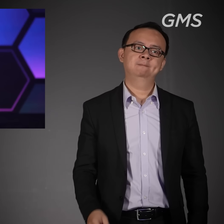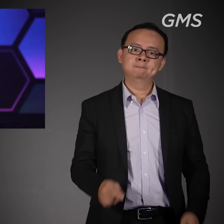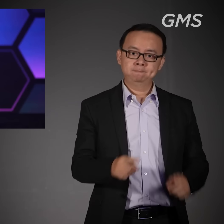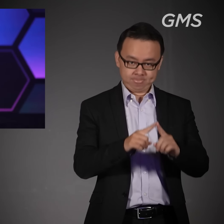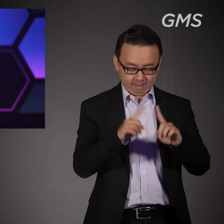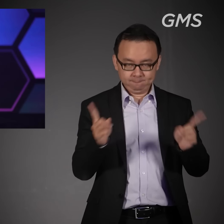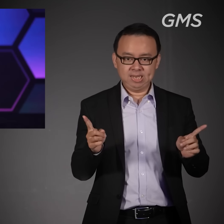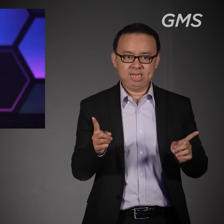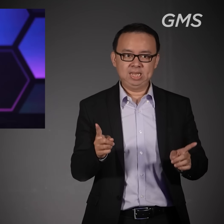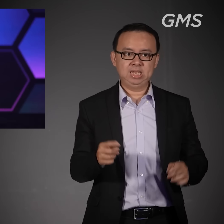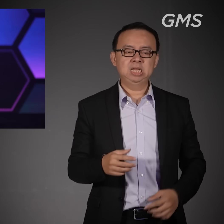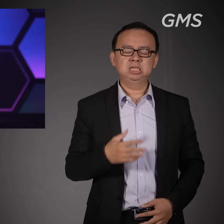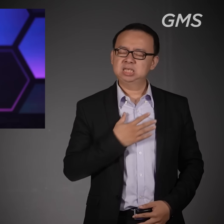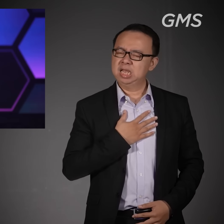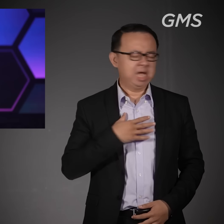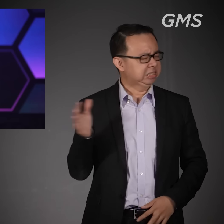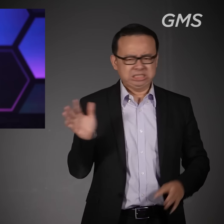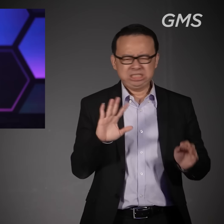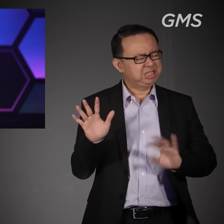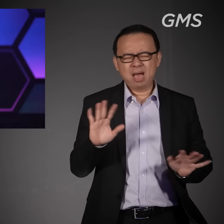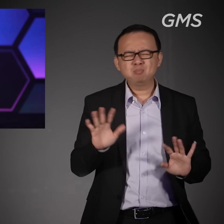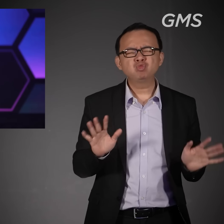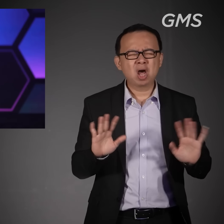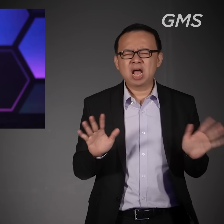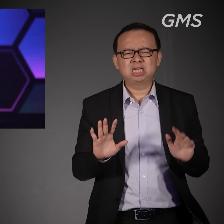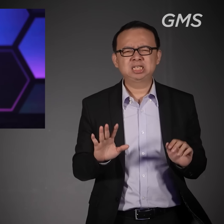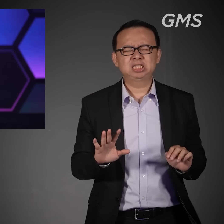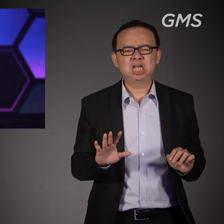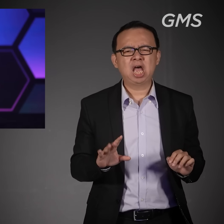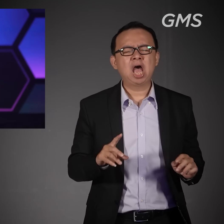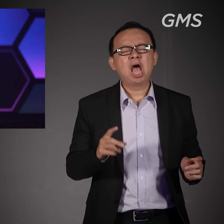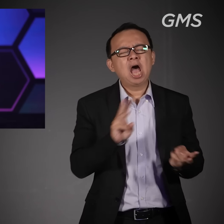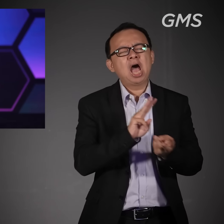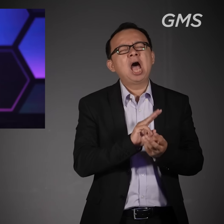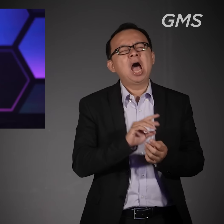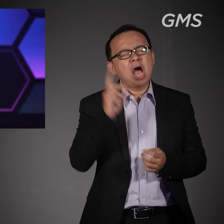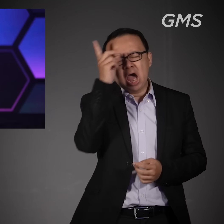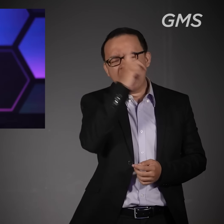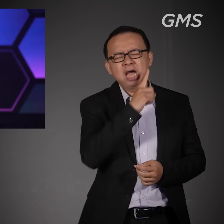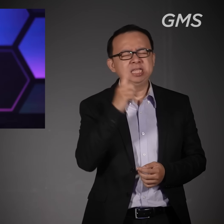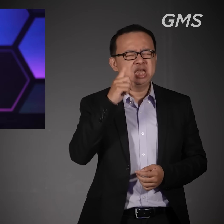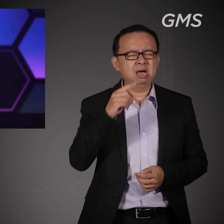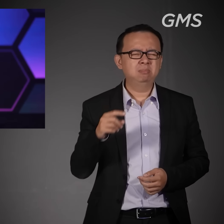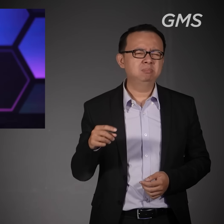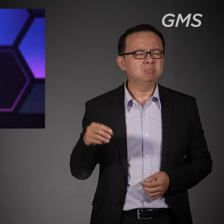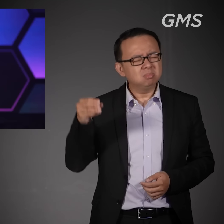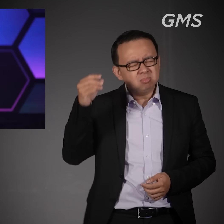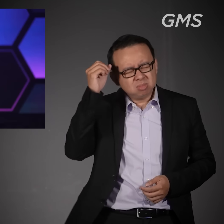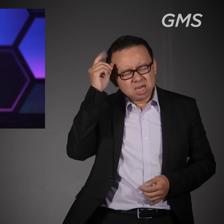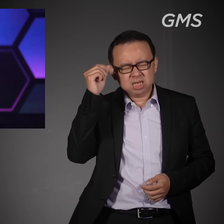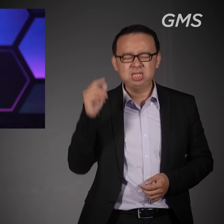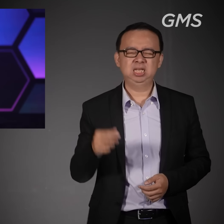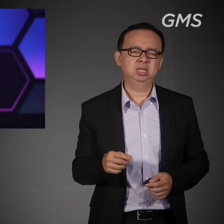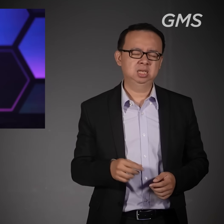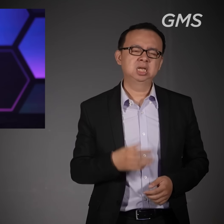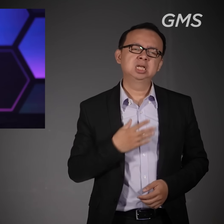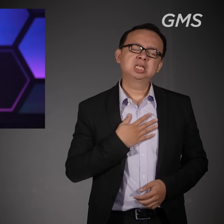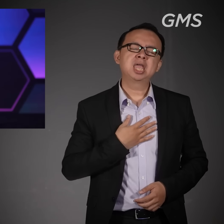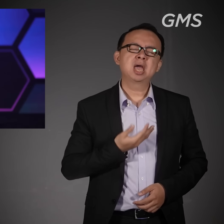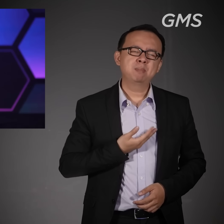saya yang gak puas diberikan sekedar pengertian. Karena saya mau menyenangkan Tuhan. Saya mau menangkap